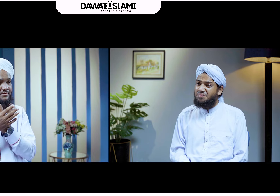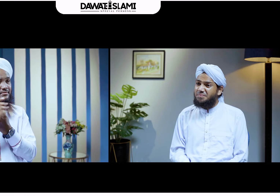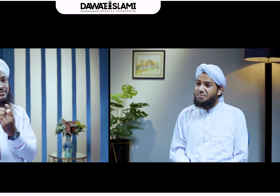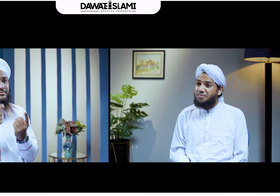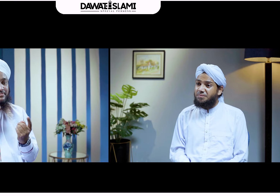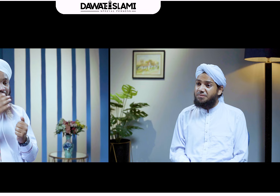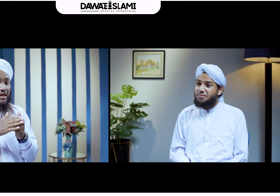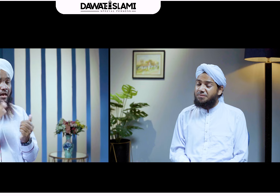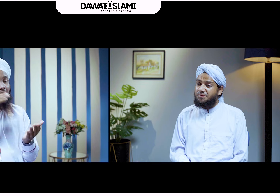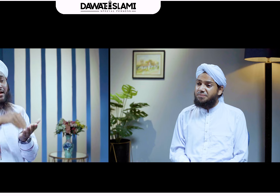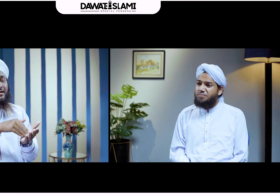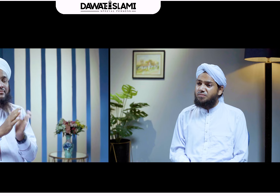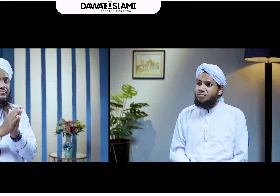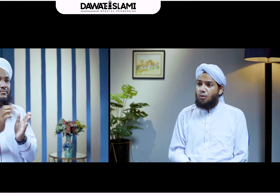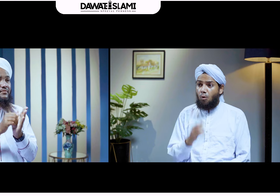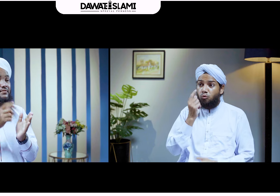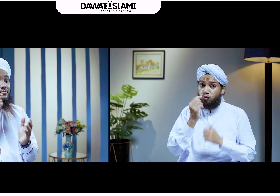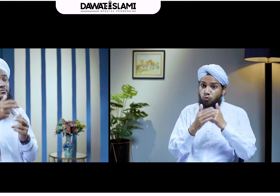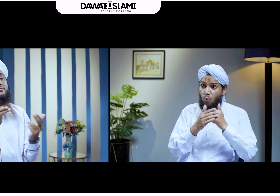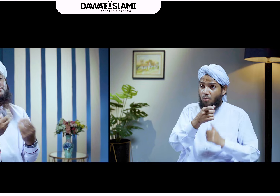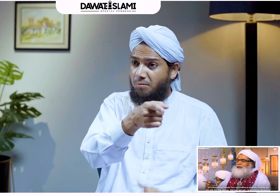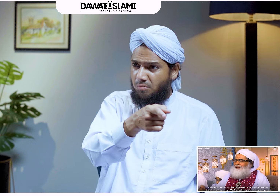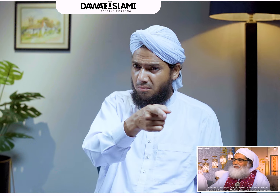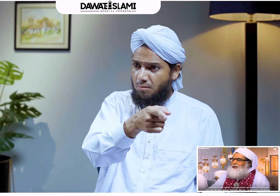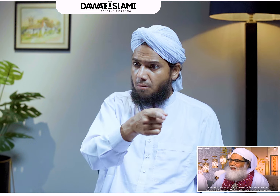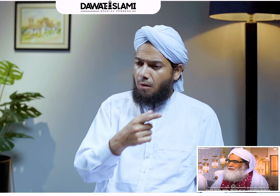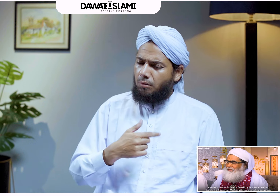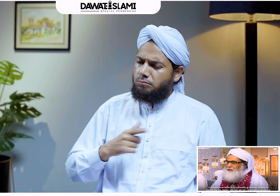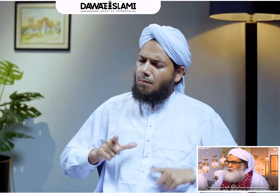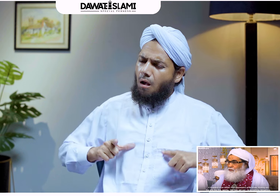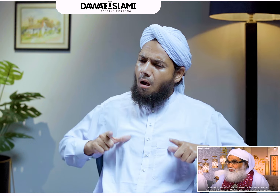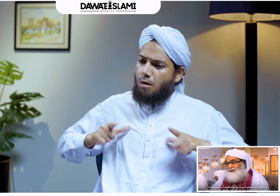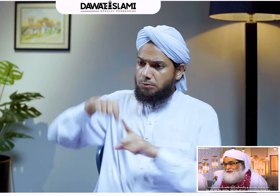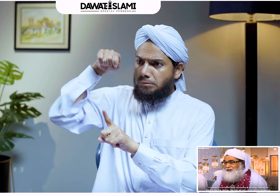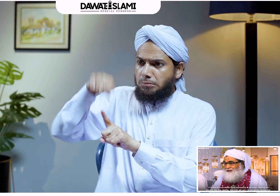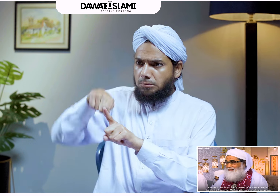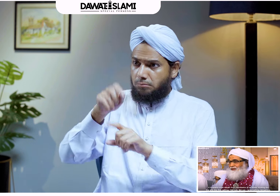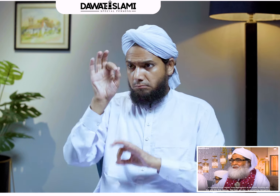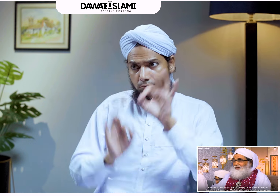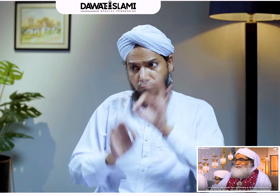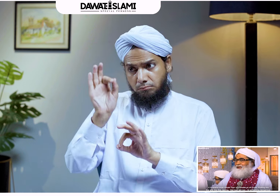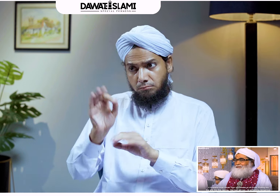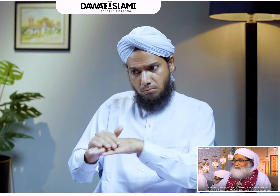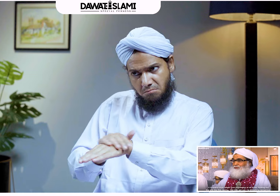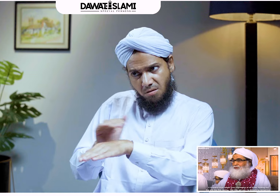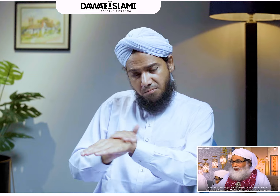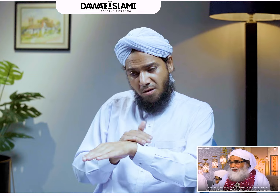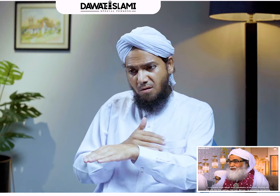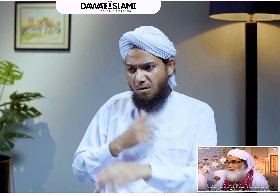اس وقت شوہر کو کیا کردار ادا کرنا چاہیے؟ شوہر کو تو ظاہر ہے کہ ہر وقت ظلم سے بچنا ہے. اس طرح مطلب عورت کو نکال دینا